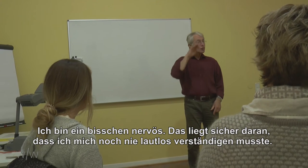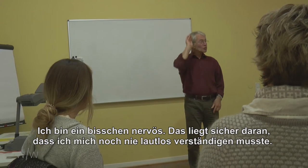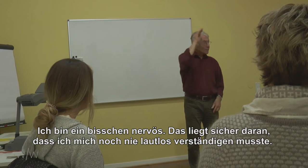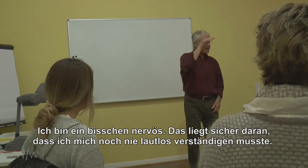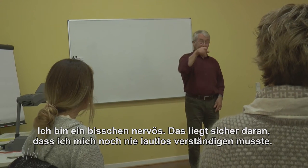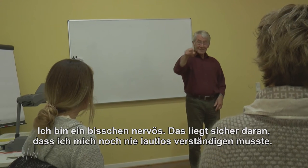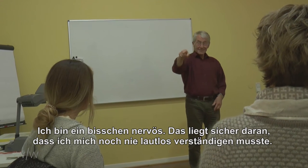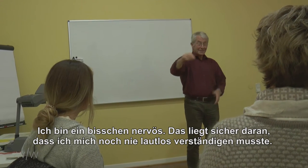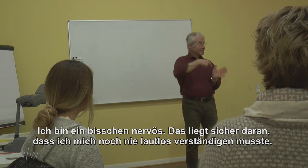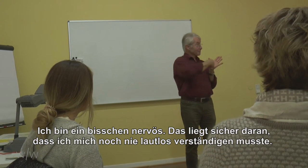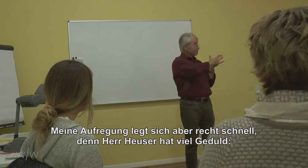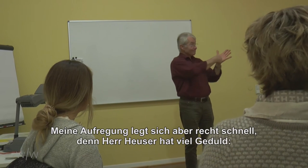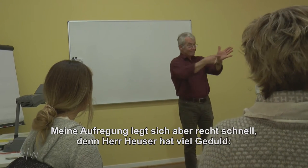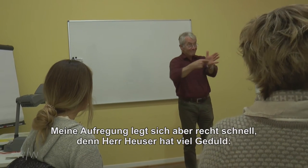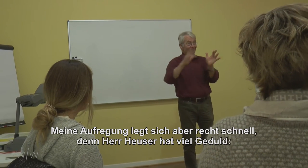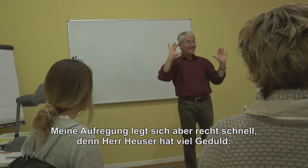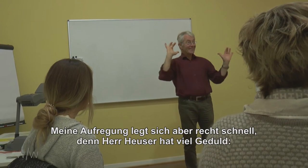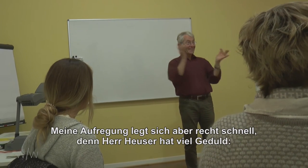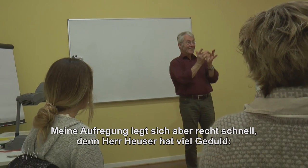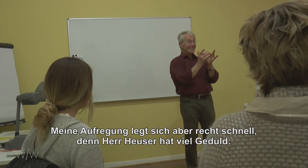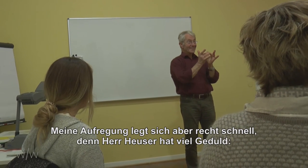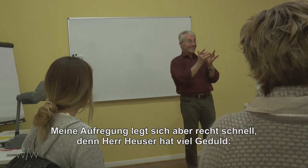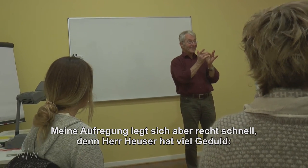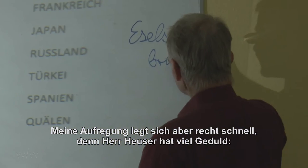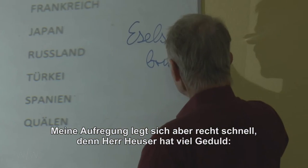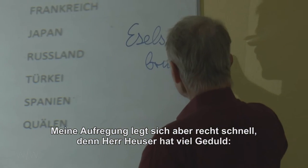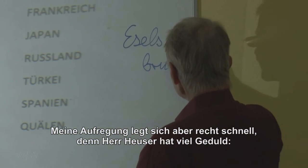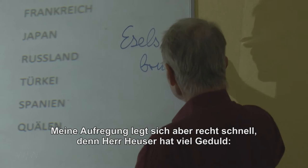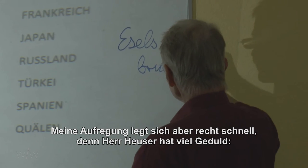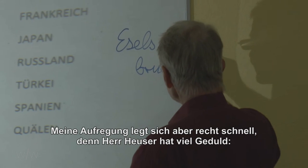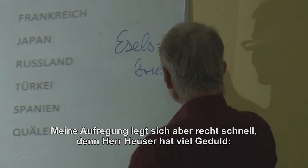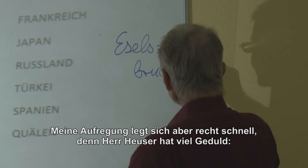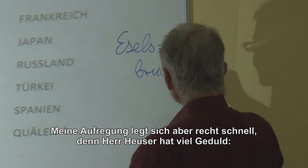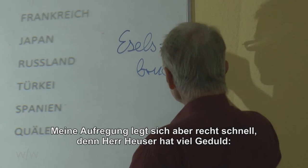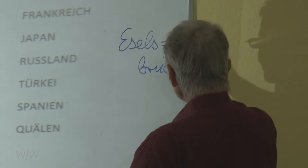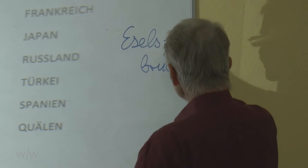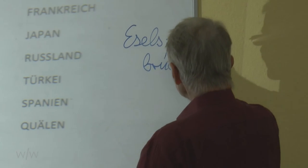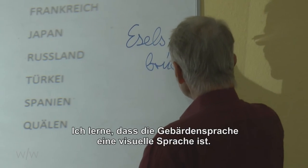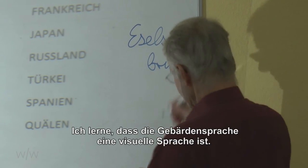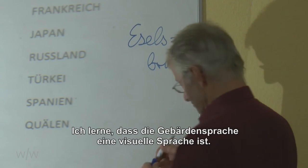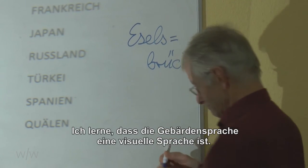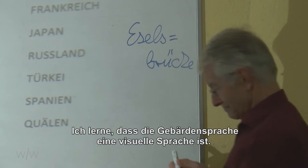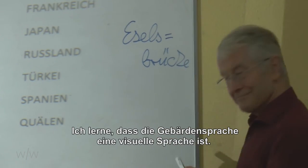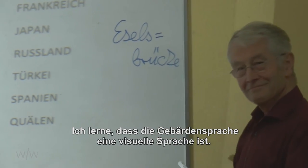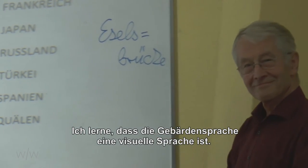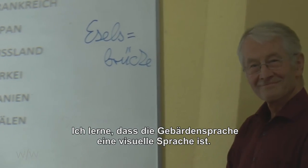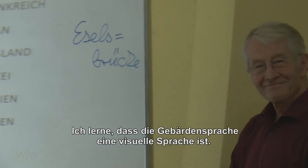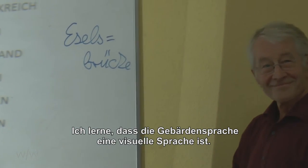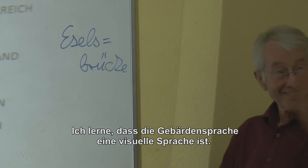lautlos verständigen musste. Meine Aufregung legt sich aber recht schnell. Denn Herr Häuser hat viel Geduld. Ich lerne, dass die Gebärdensprache